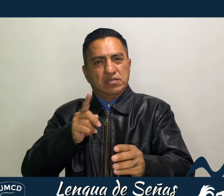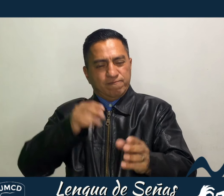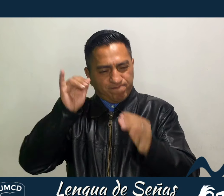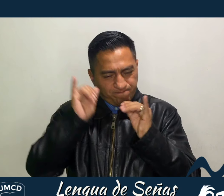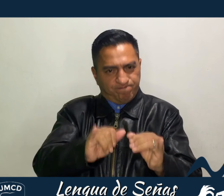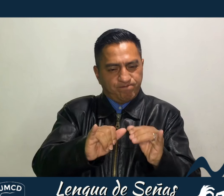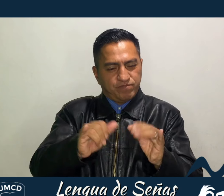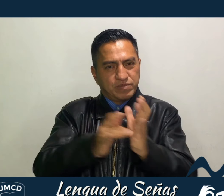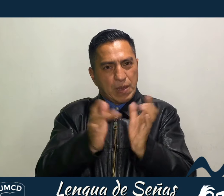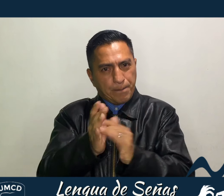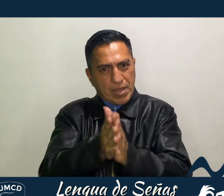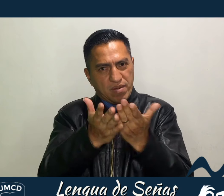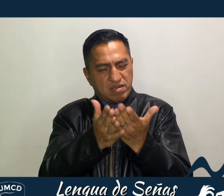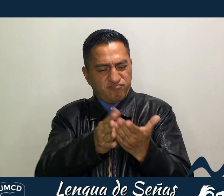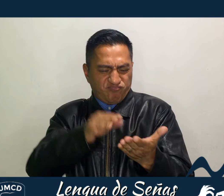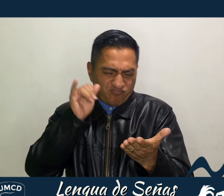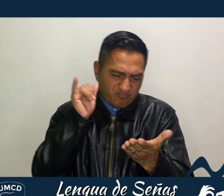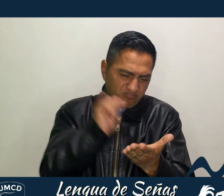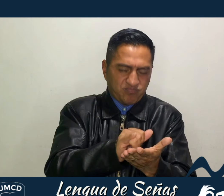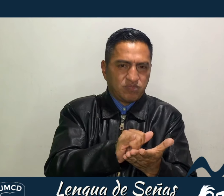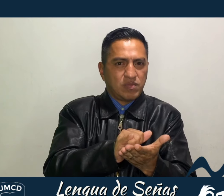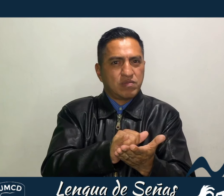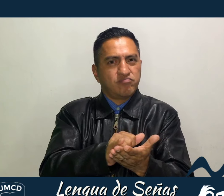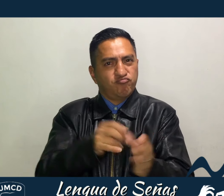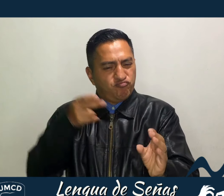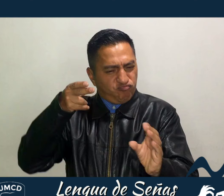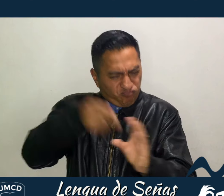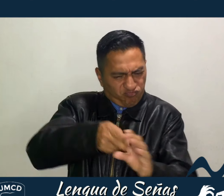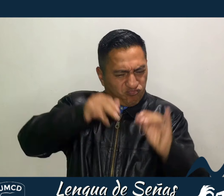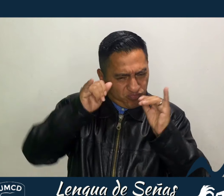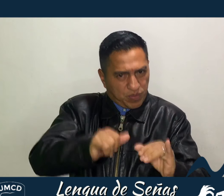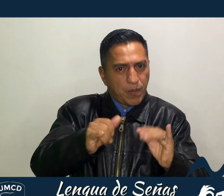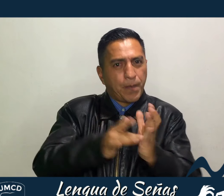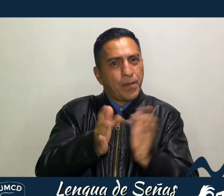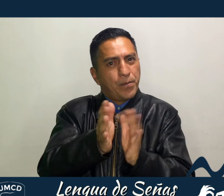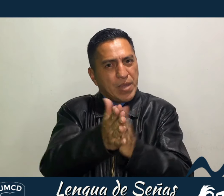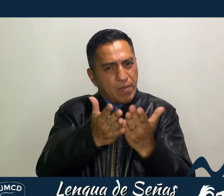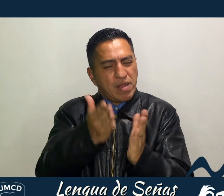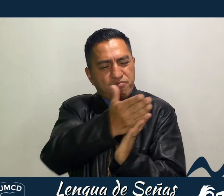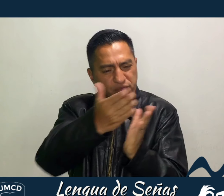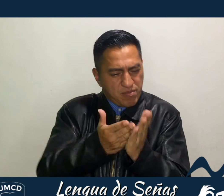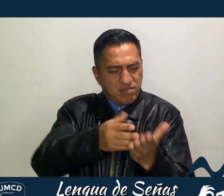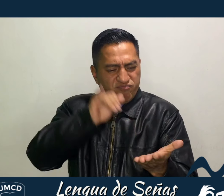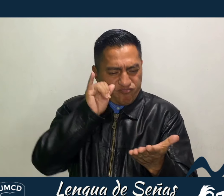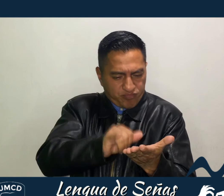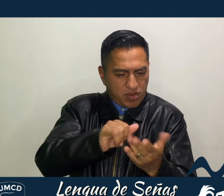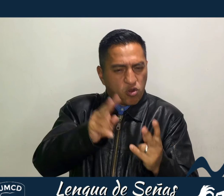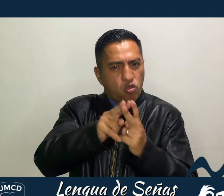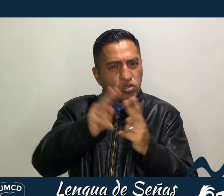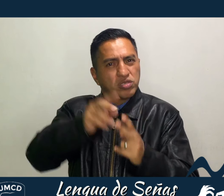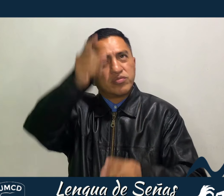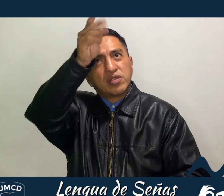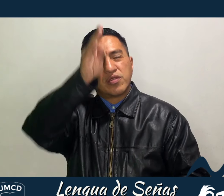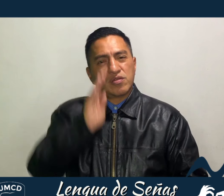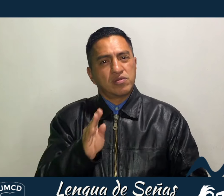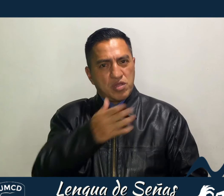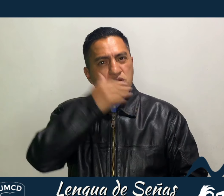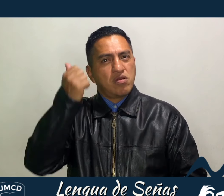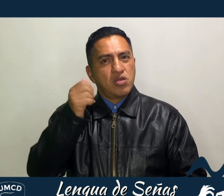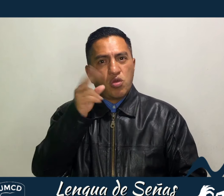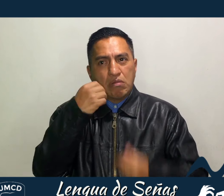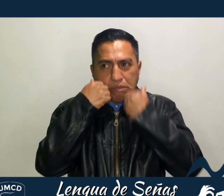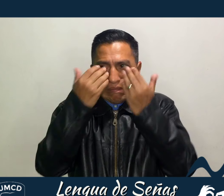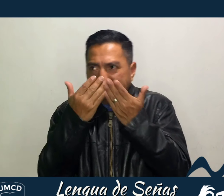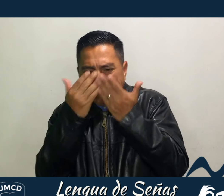predicación bíblica, porque, como dijimos, ha sido el instrumento que Dios ha decidido usar para llevarnos al conocimiento. Y no